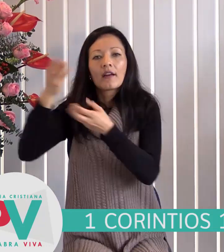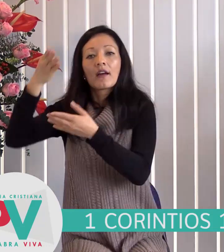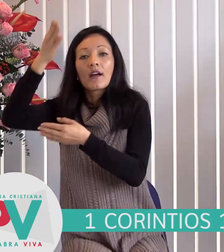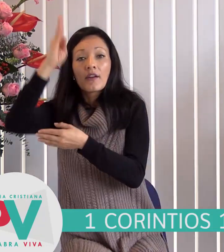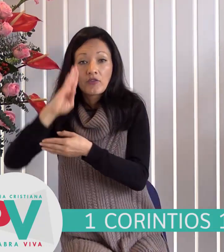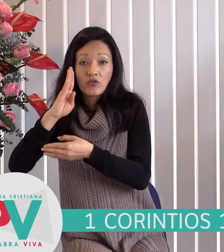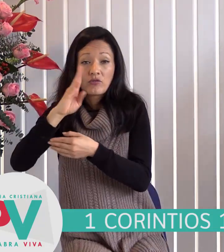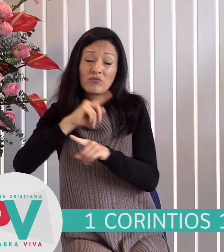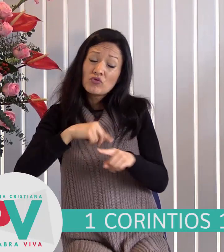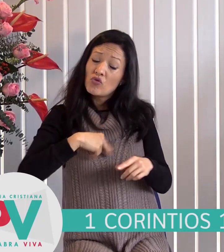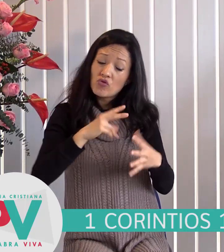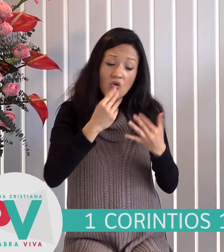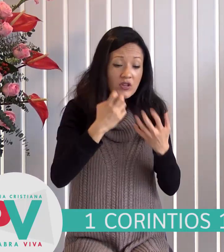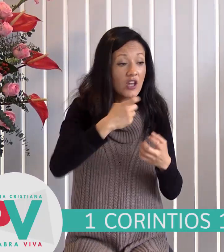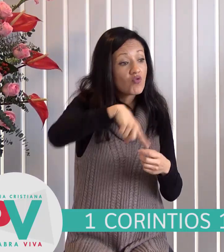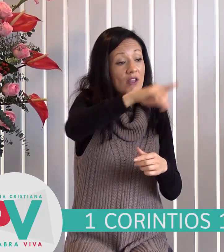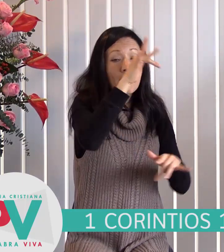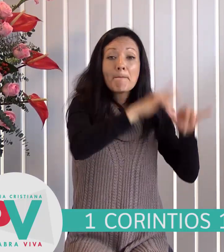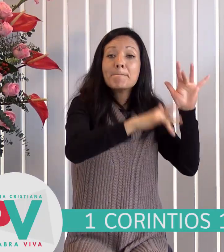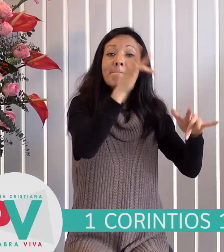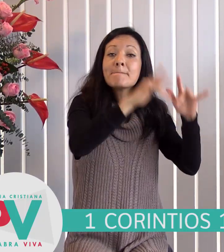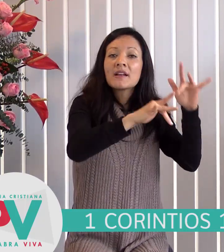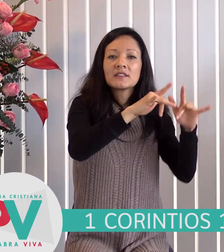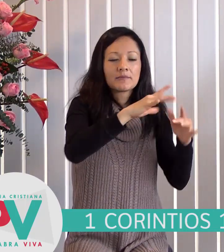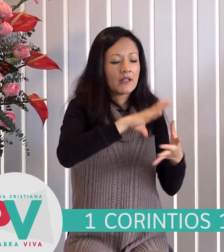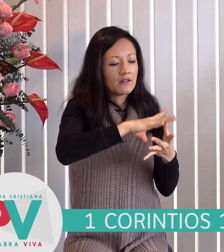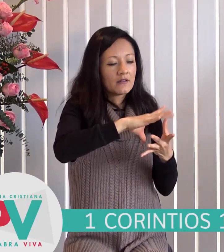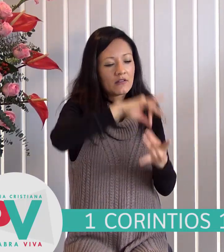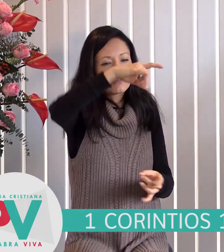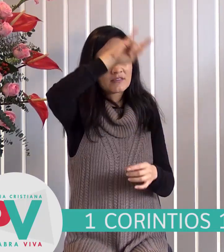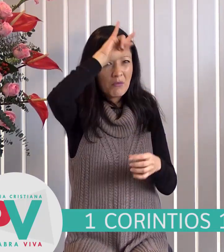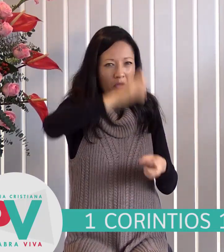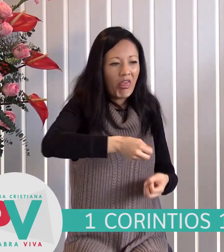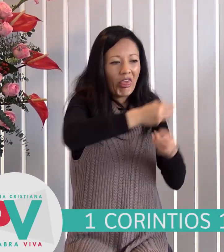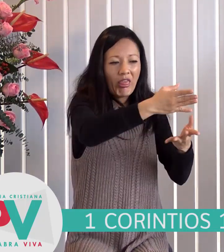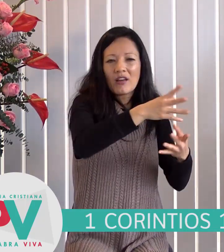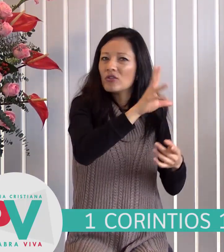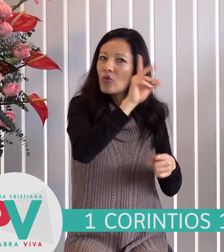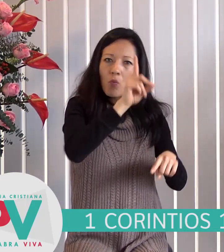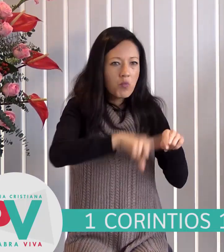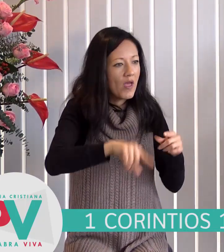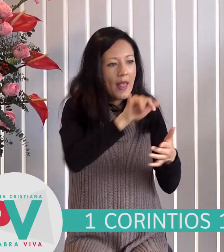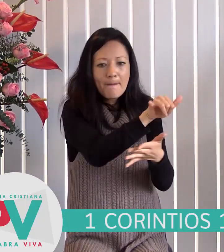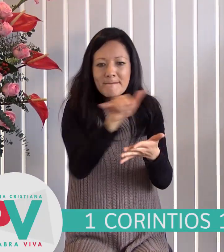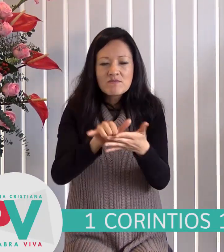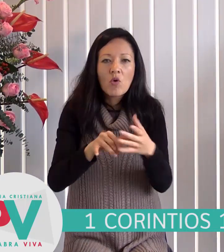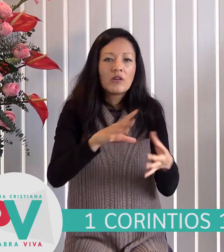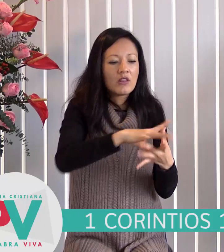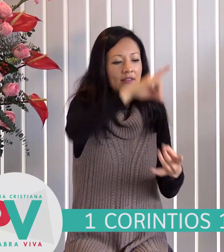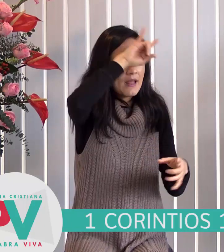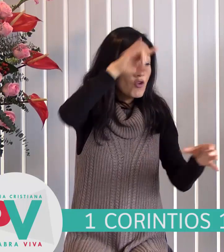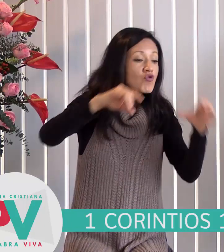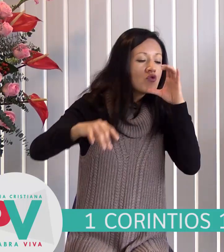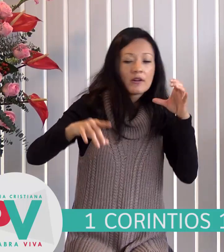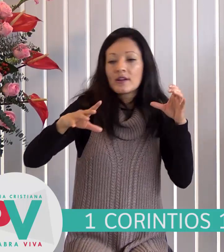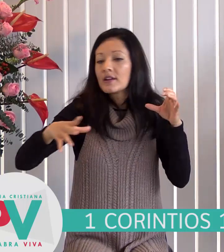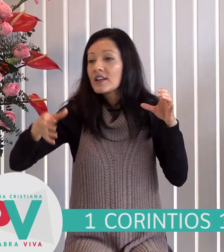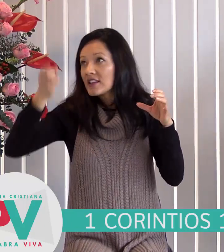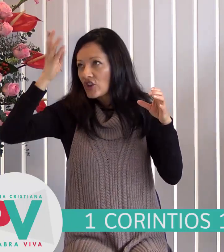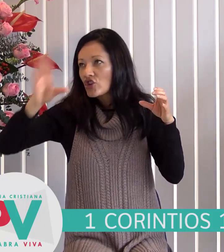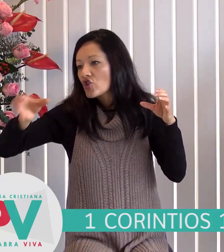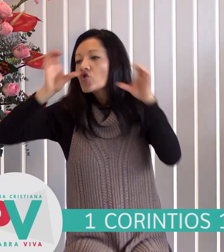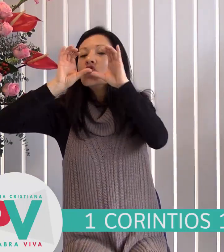Y no quiero que vosotros os hagáis partícipes con los demonios. No podéis beber la copa del Señor y la copa de los demonios. No